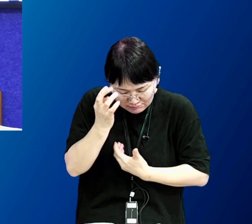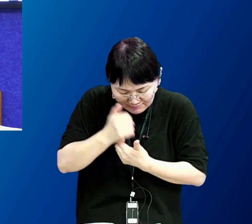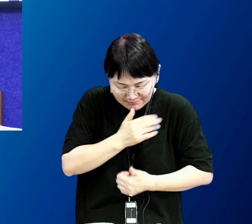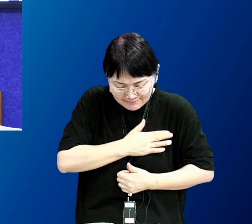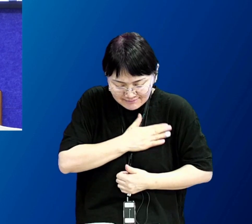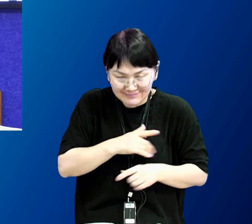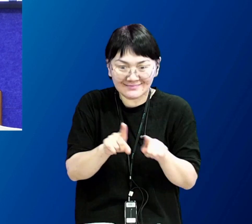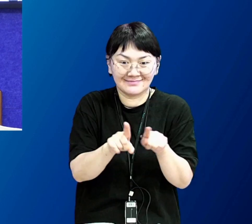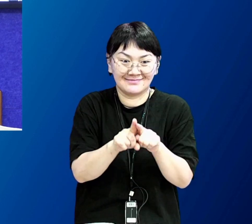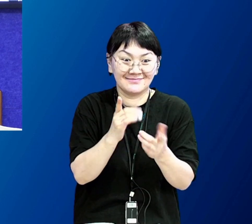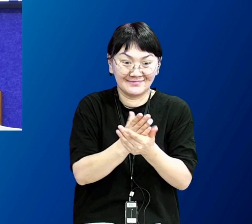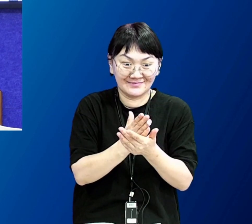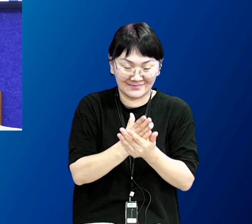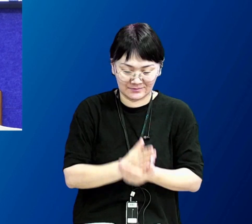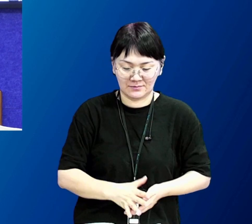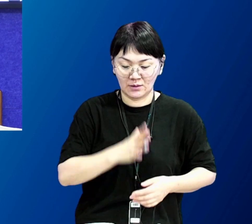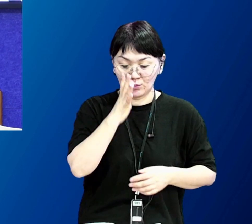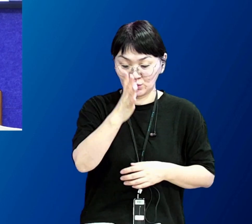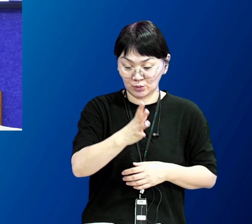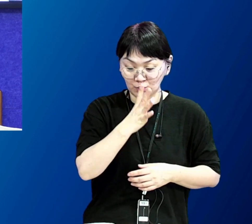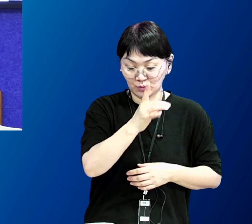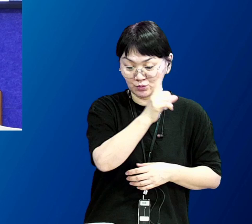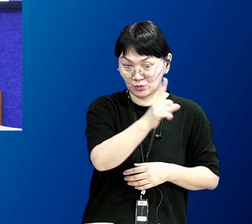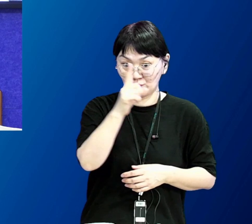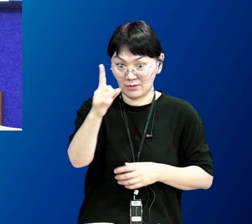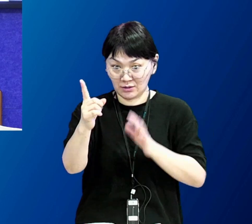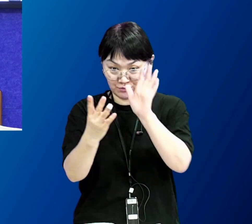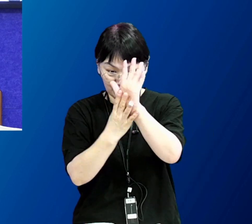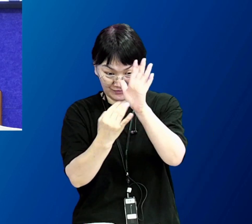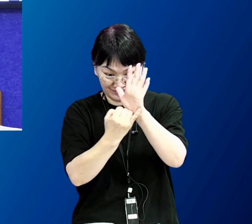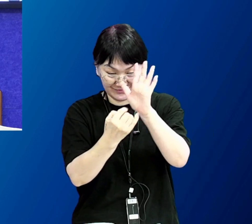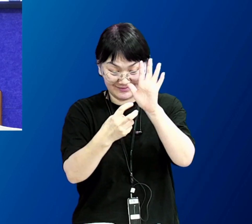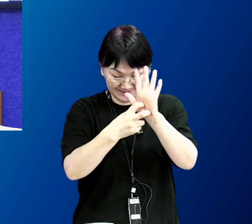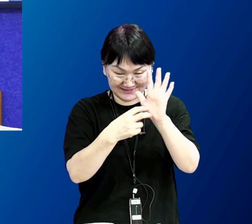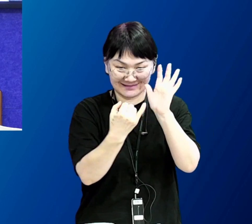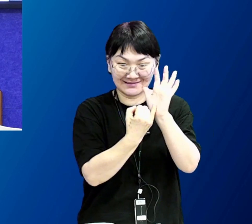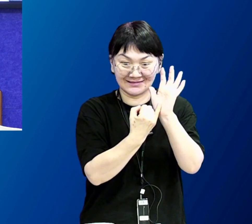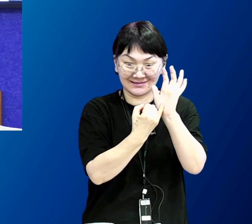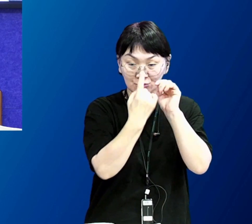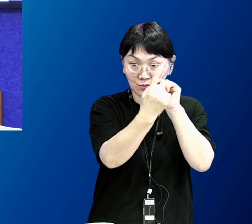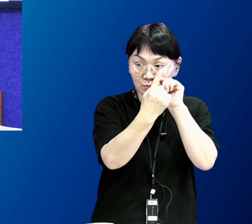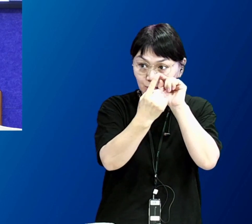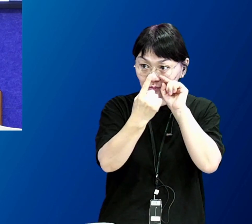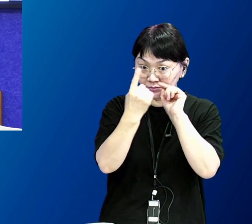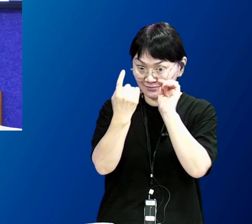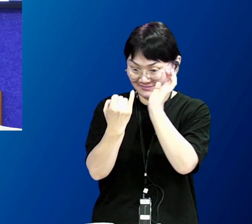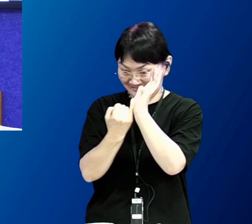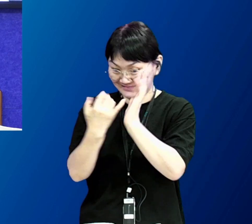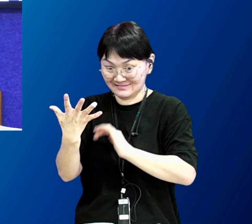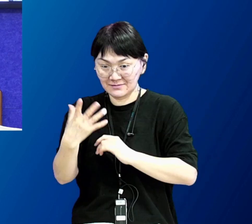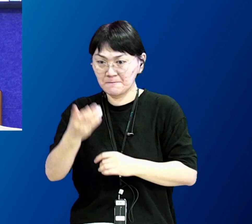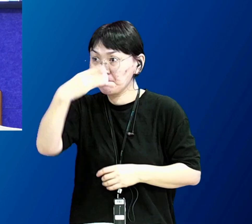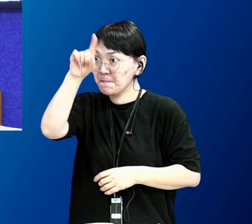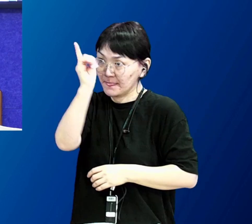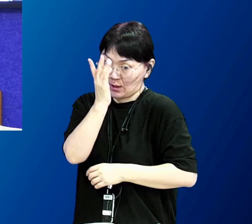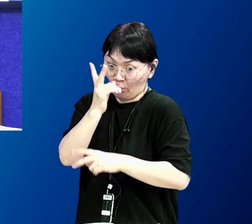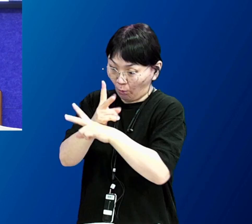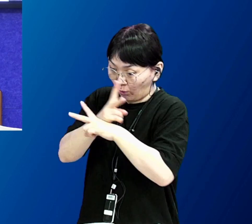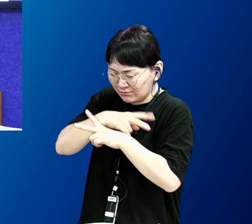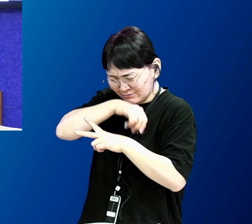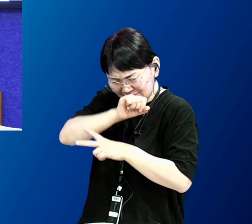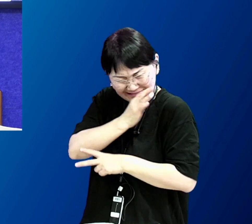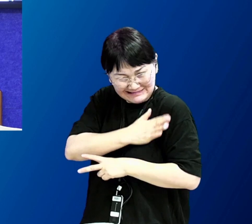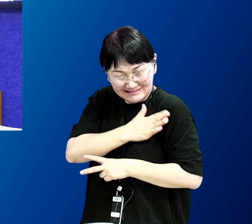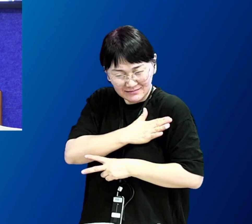нэргүүлээ дуулал 119 165 дээр таны хуулийг хайрлагчд агуу амар амгалан байдаг бөгөөд